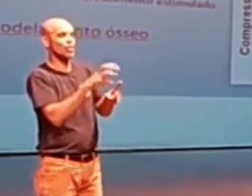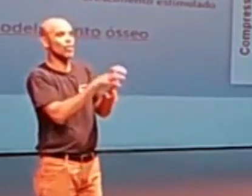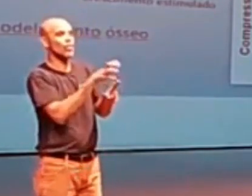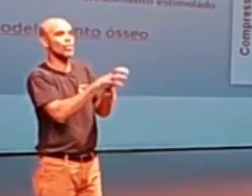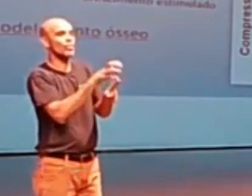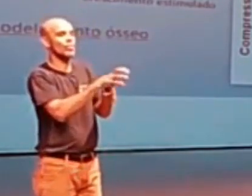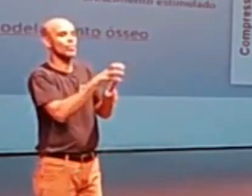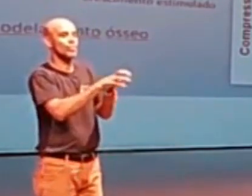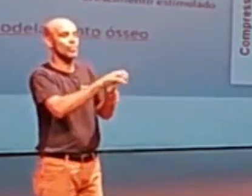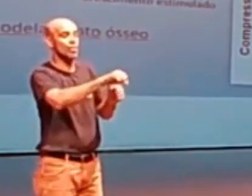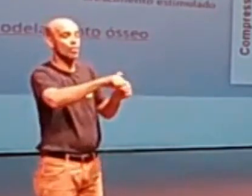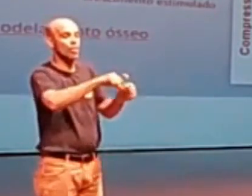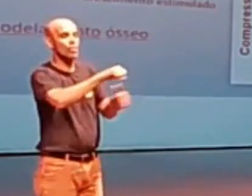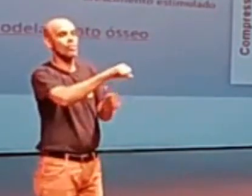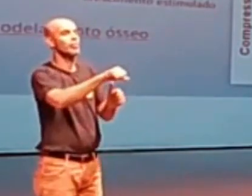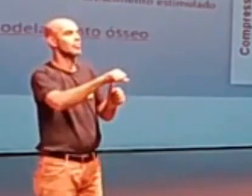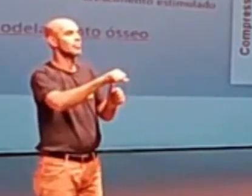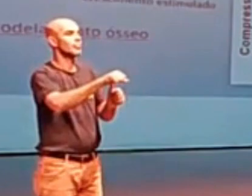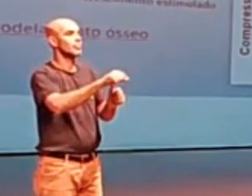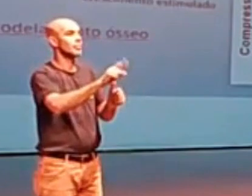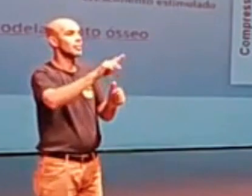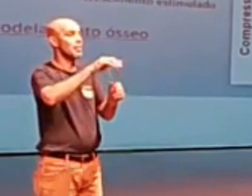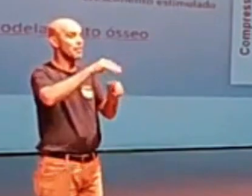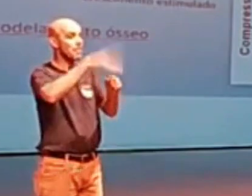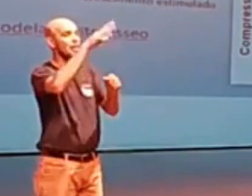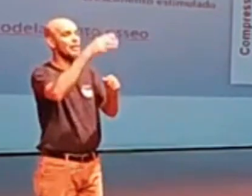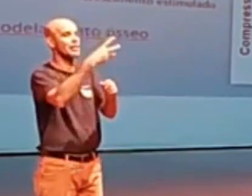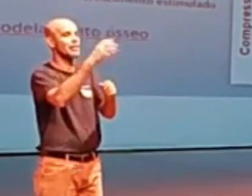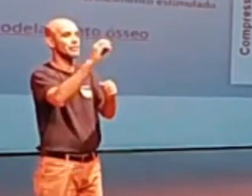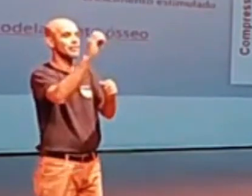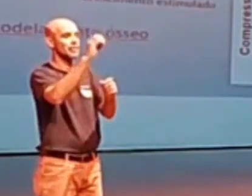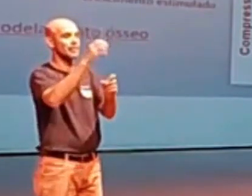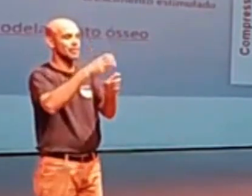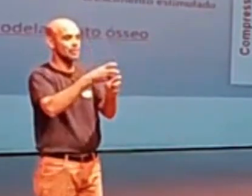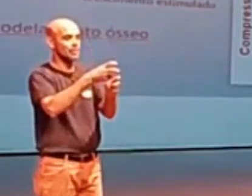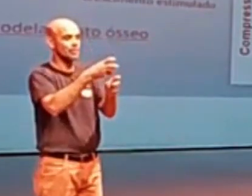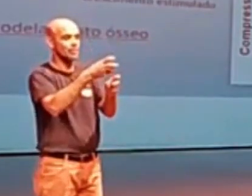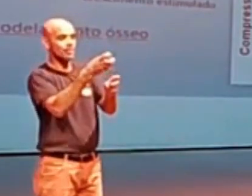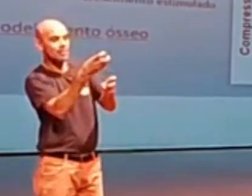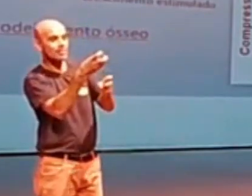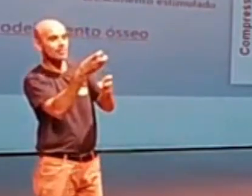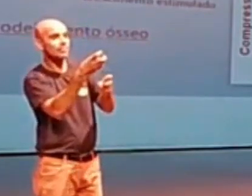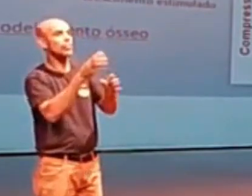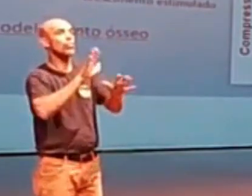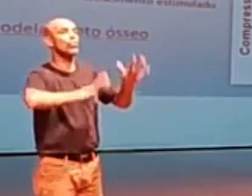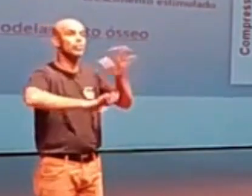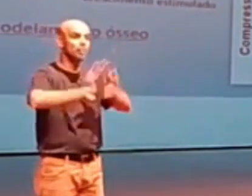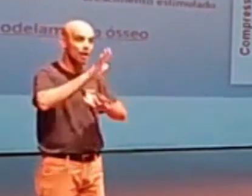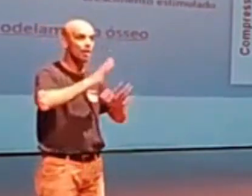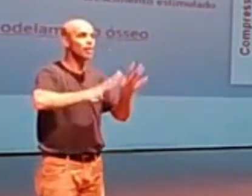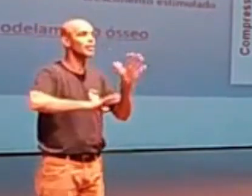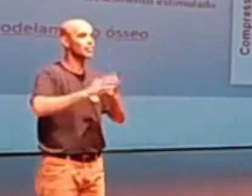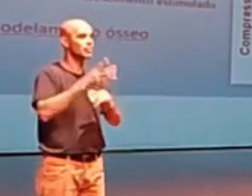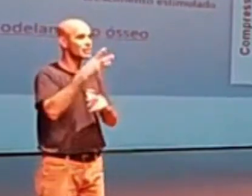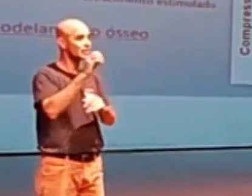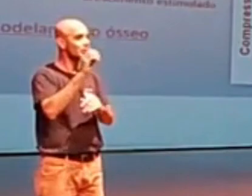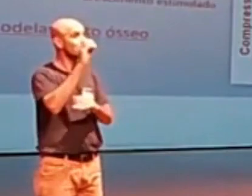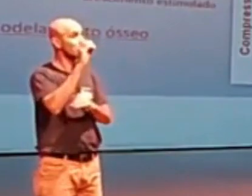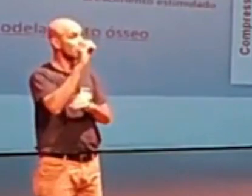essa alteração. E depois de 30 graus, eu vou ter essa alteração. Por isso, todo cuidado para a gente não chegar lá. Por